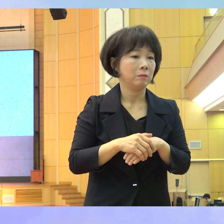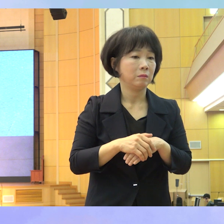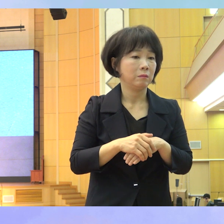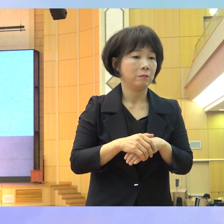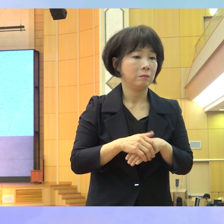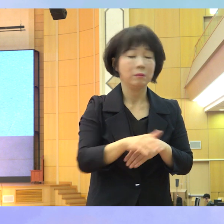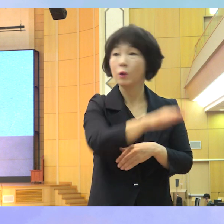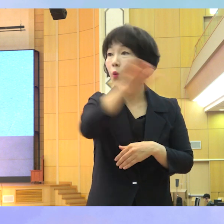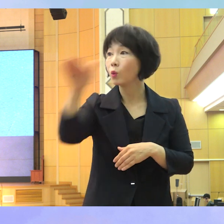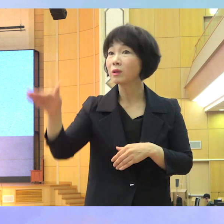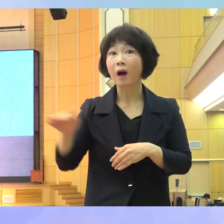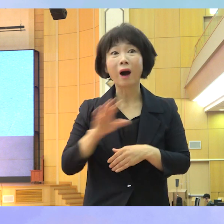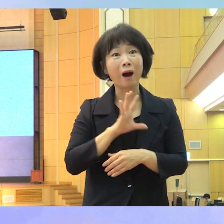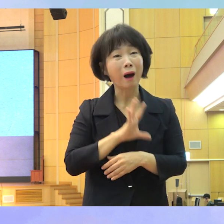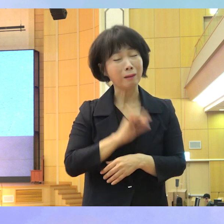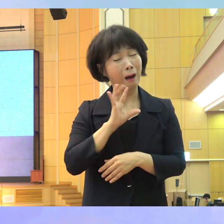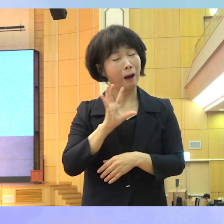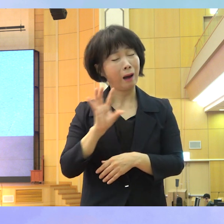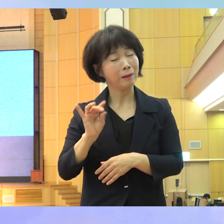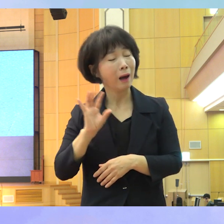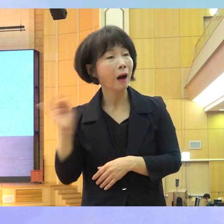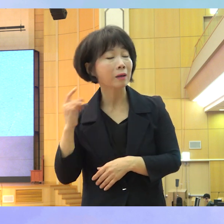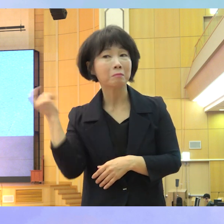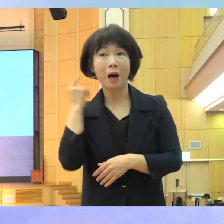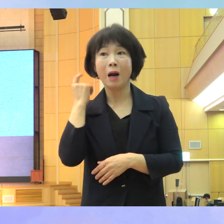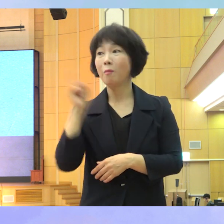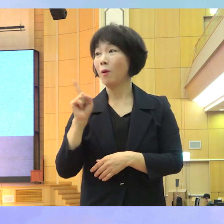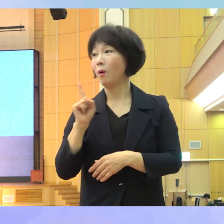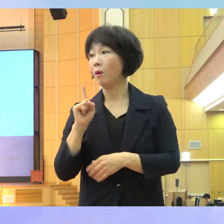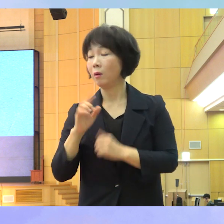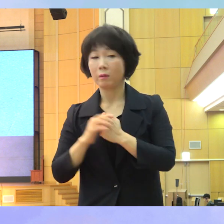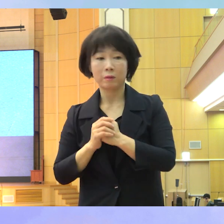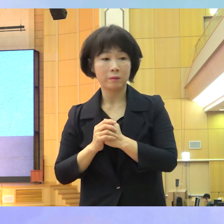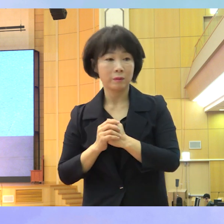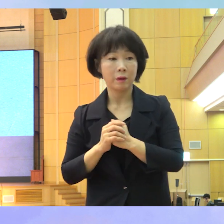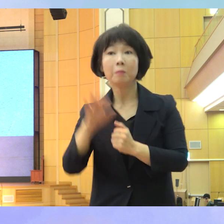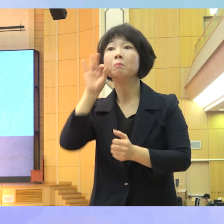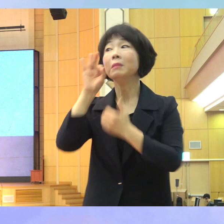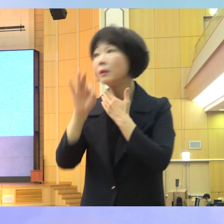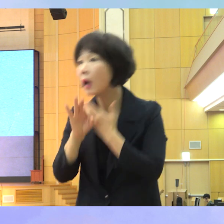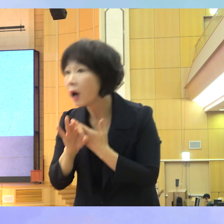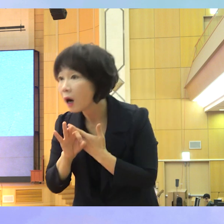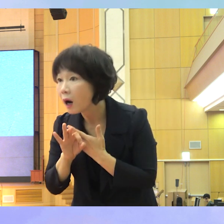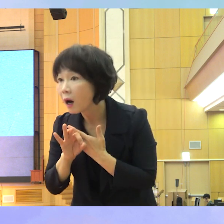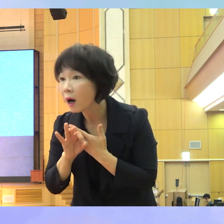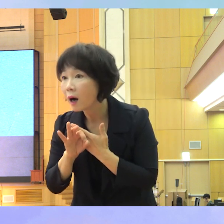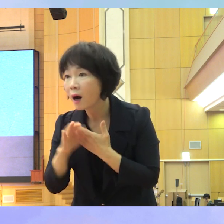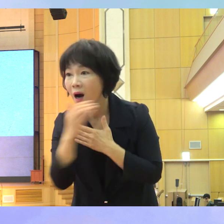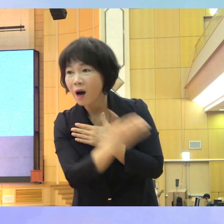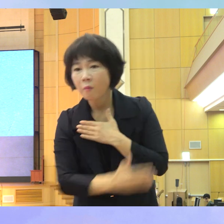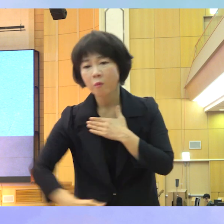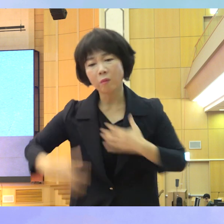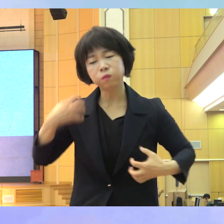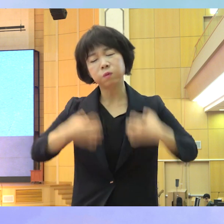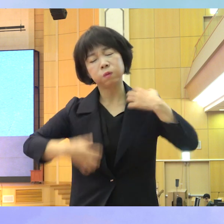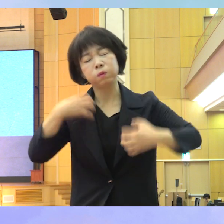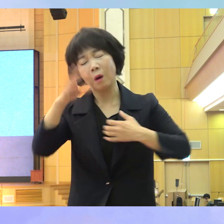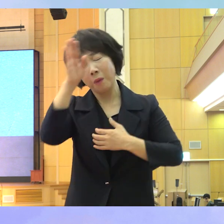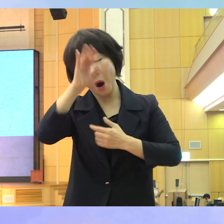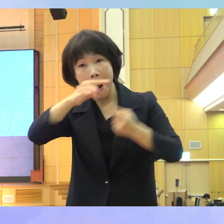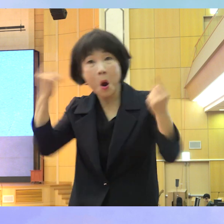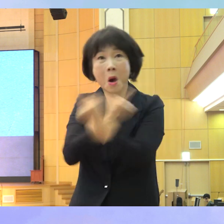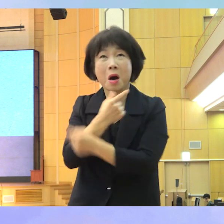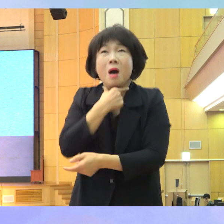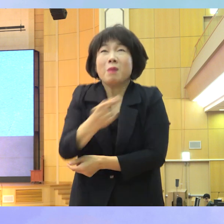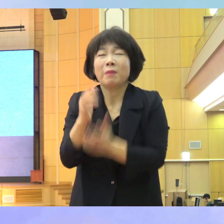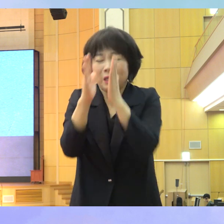그래서 우리는 가끔 가다가 목사님도 항상 이런 말씀 많이 전하시지 않습니까? 만약에 우리가 병 고침을 받기 위해서 기도했다, 어떤 문제 해결을